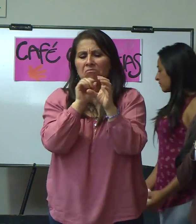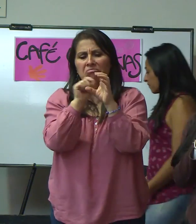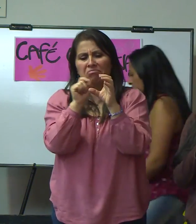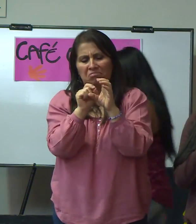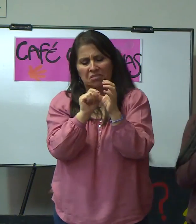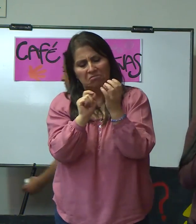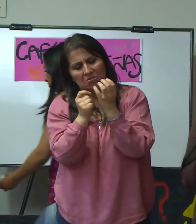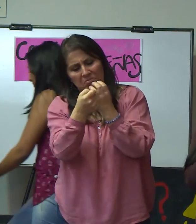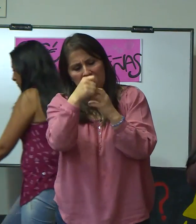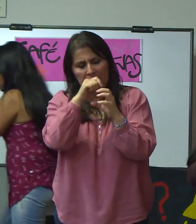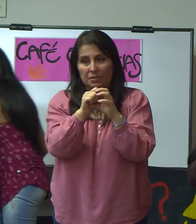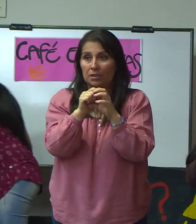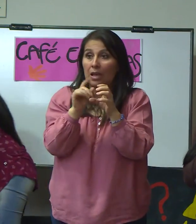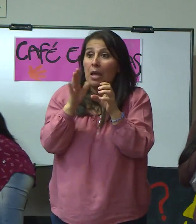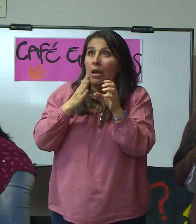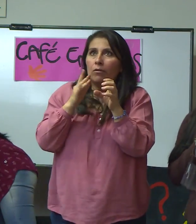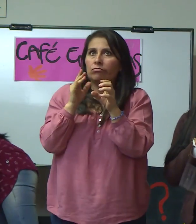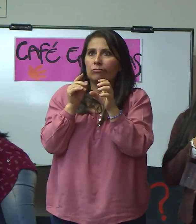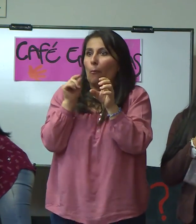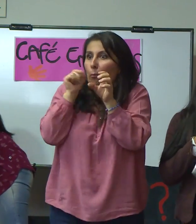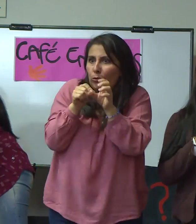días, que es nuestro siguiente café.